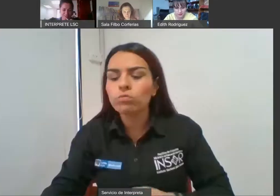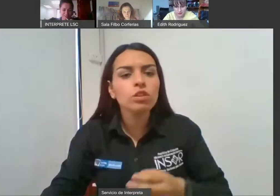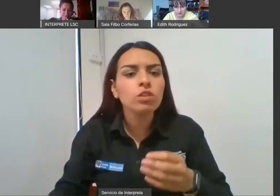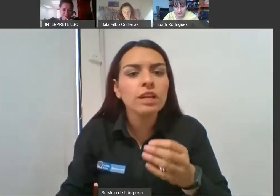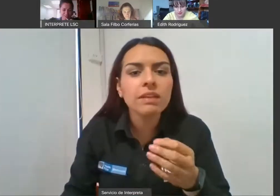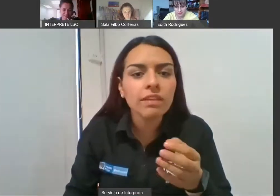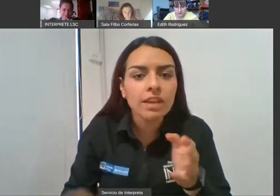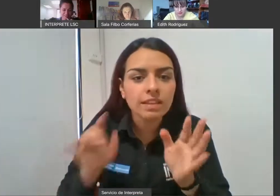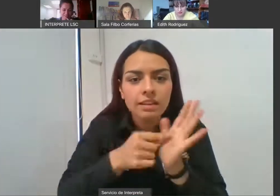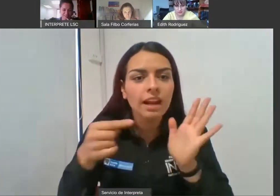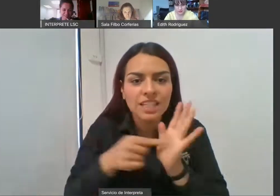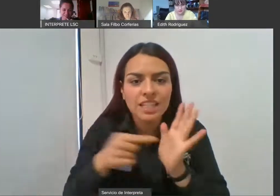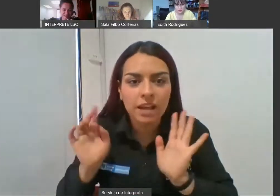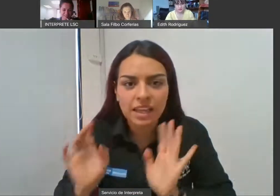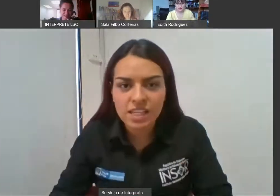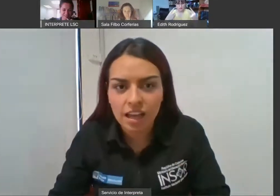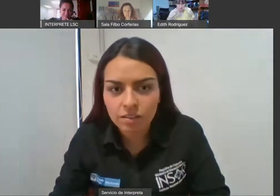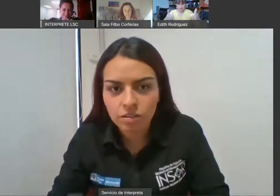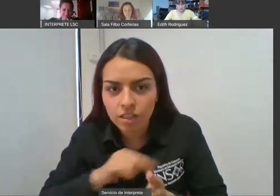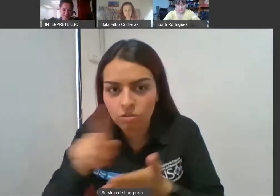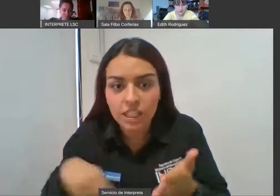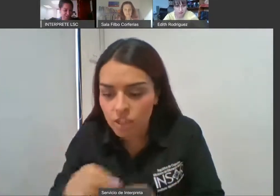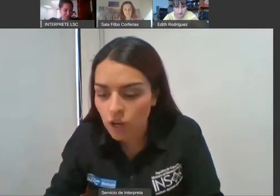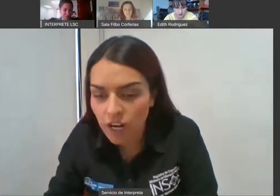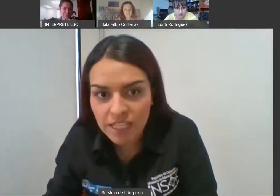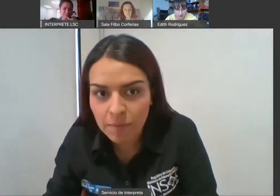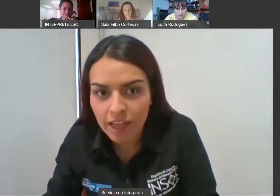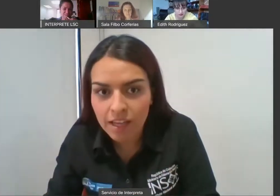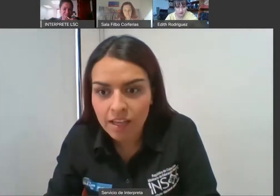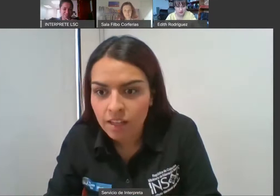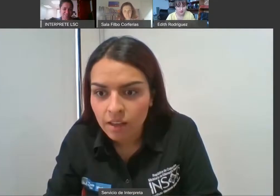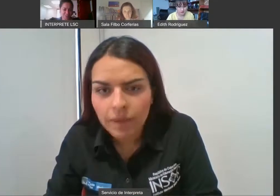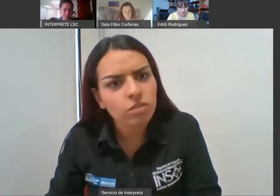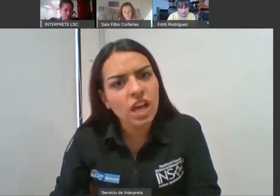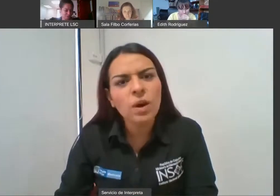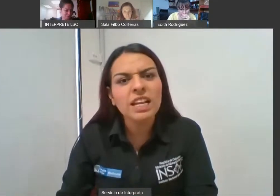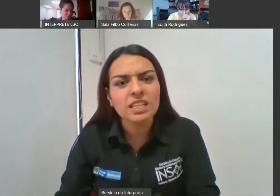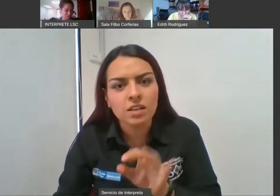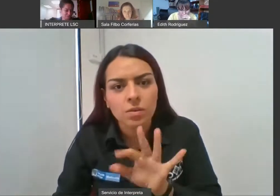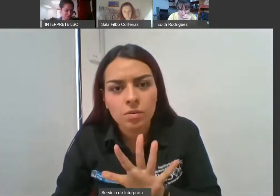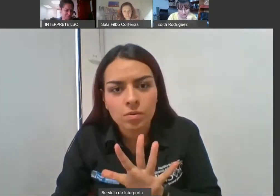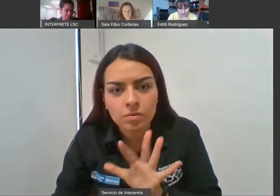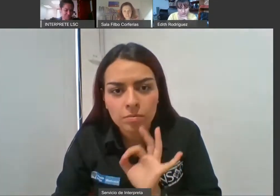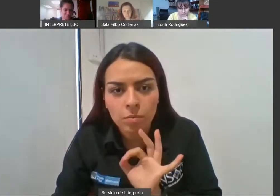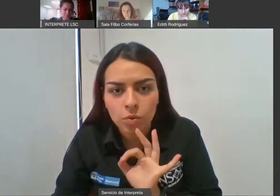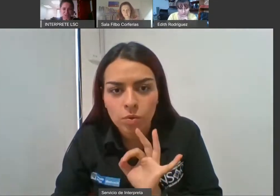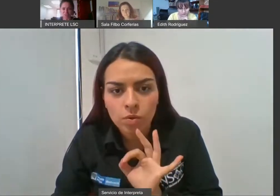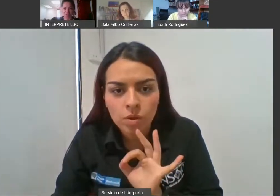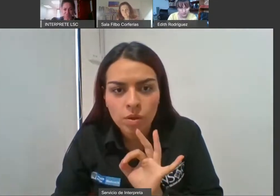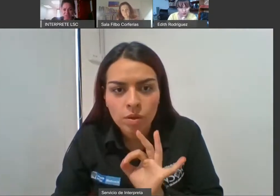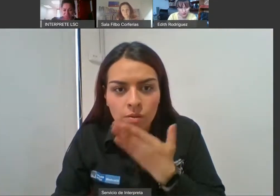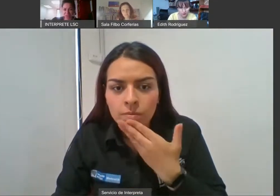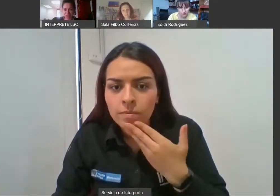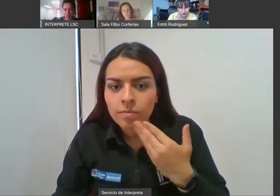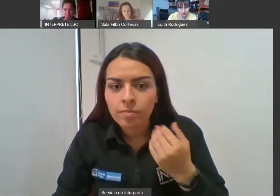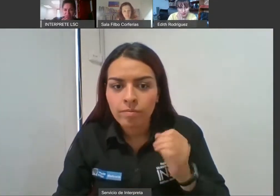No, no, solamente es entrar a la llamada y ya. O si quieren, yo hago la llamada. Ah, Ya bueno. hago las 5. Un punto.